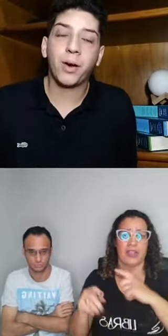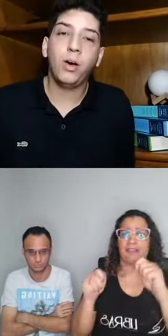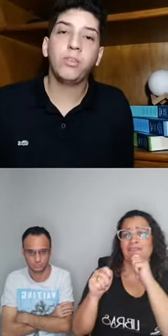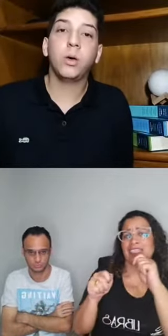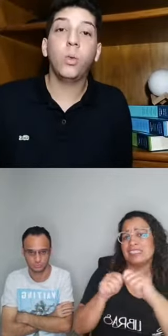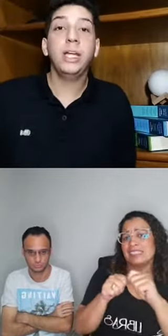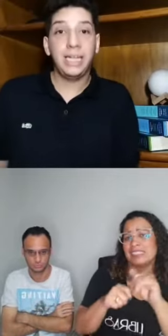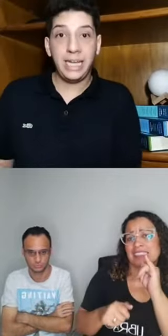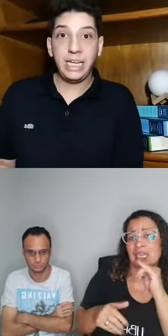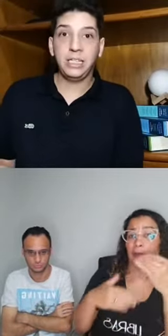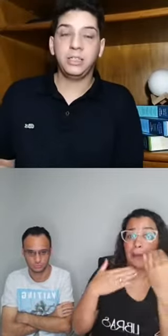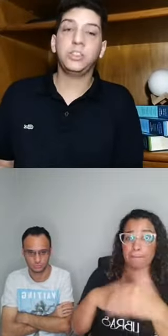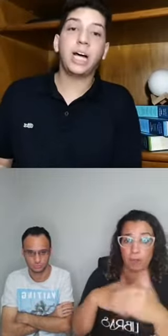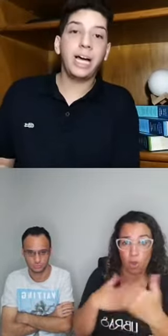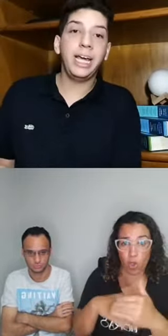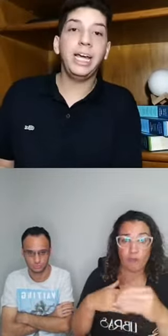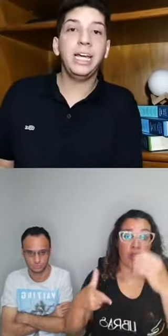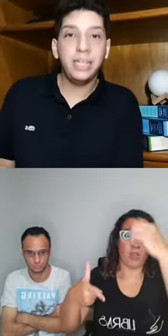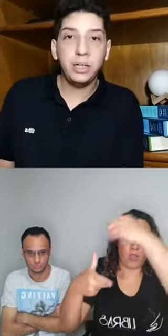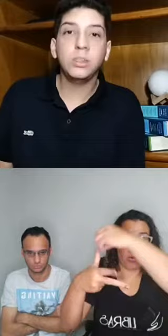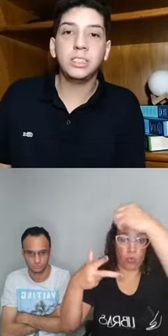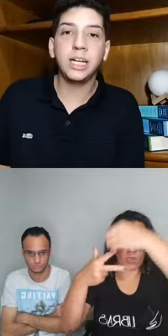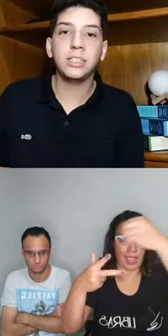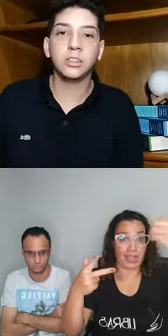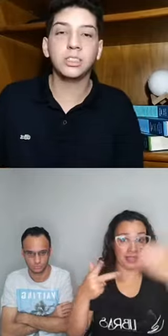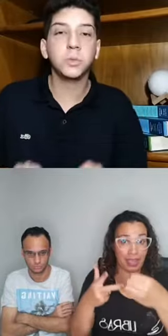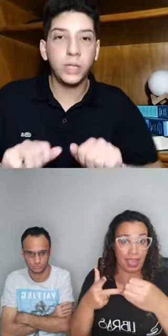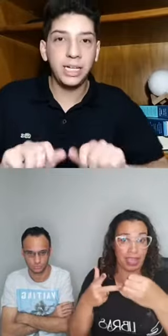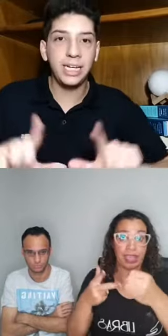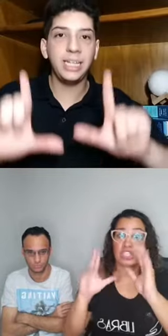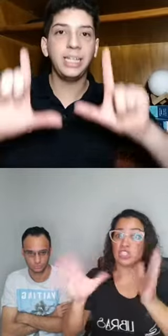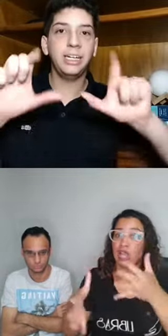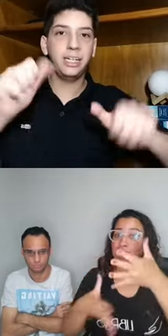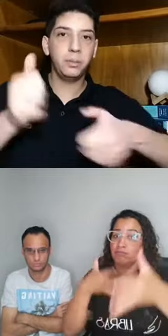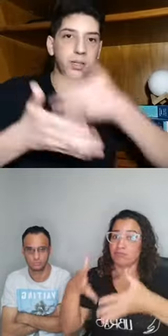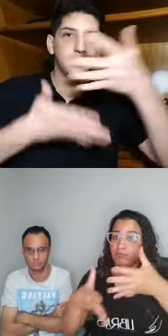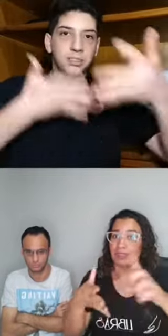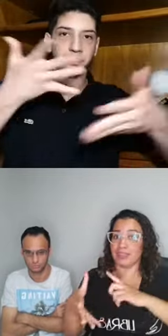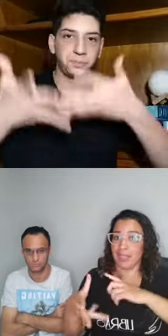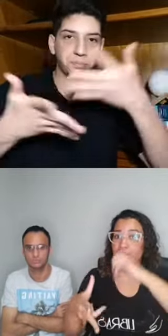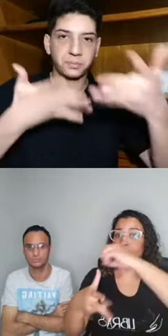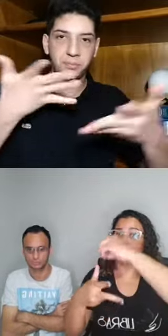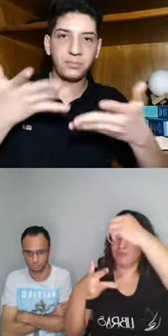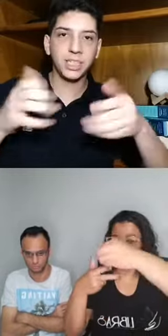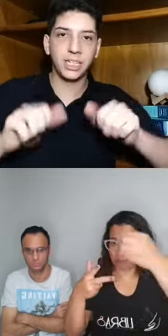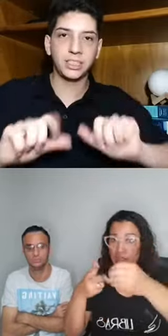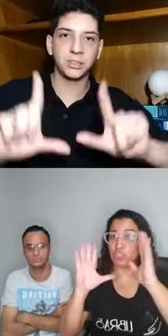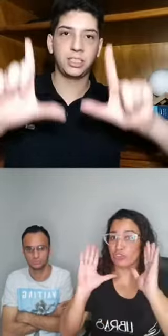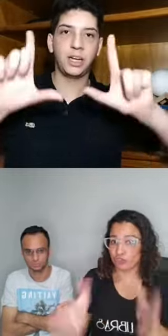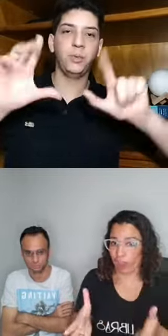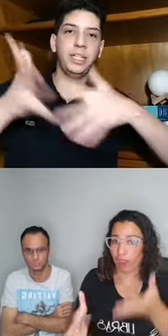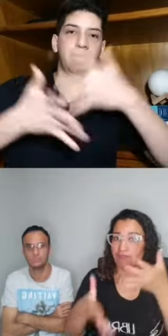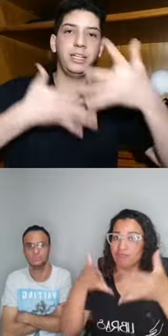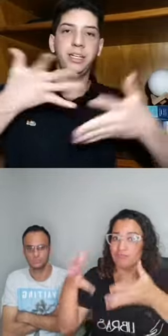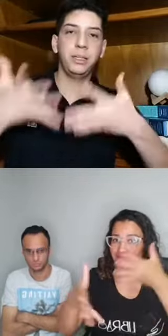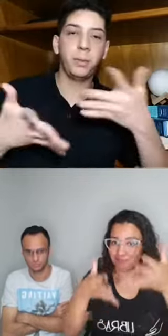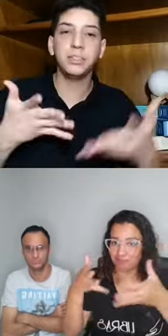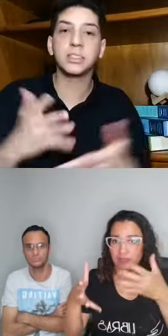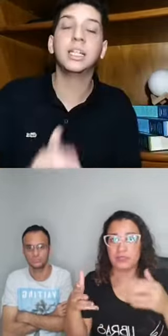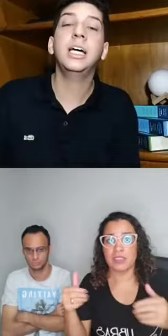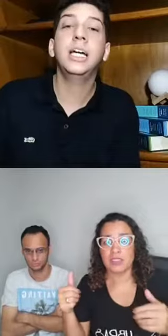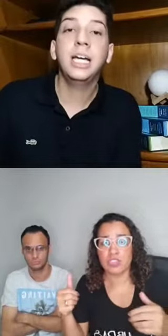alguma prova, o Enem já é em língua de sinais. Nós temos o Enem em Libras, esse é